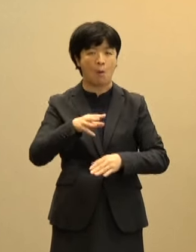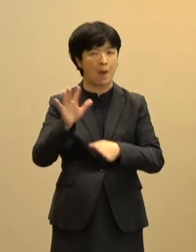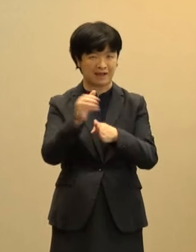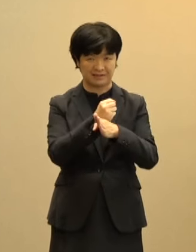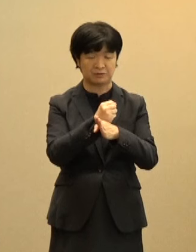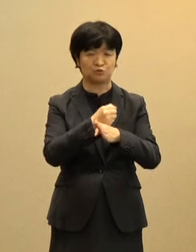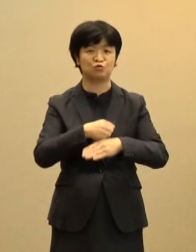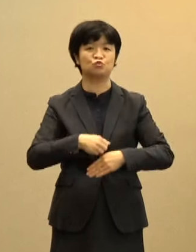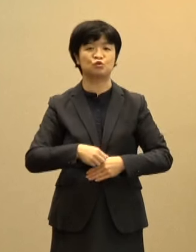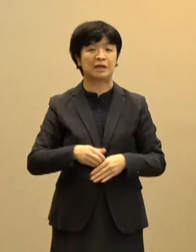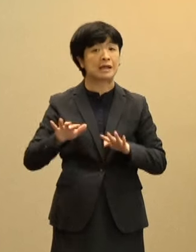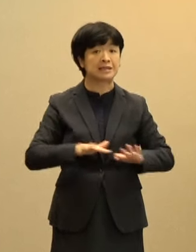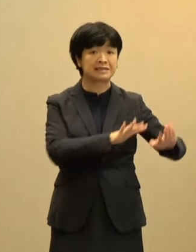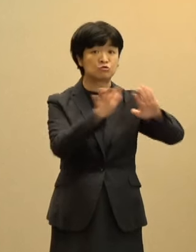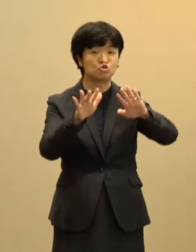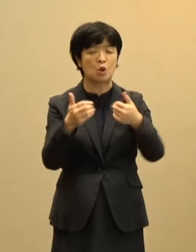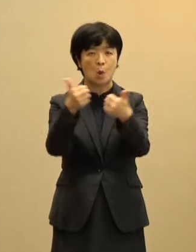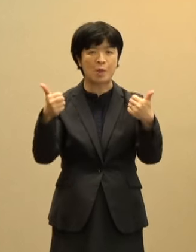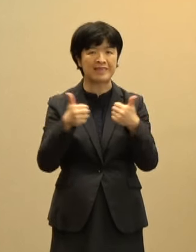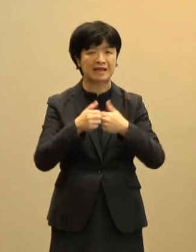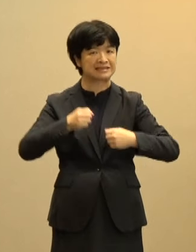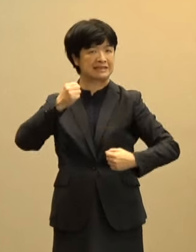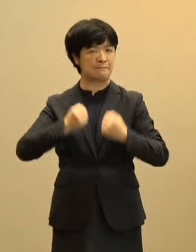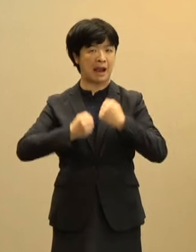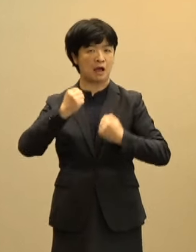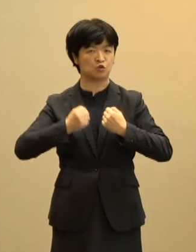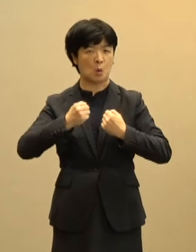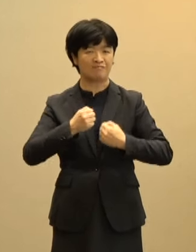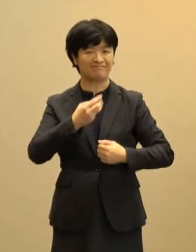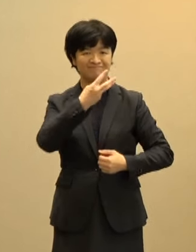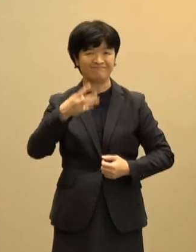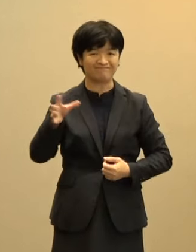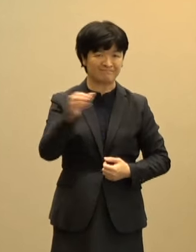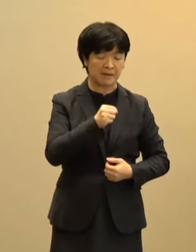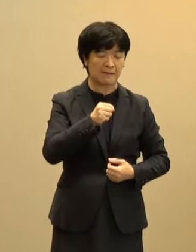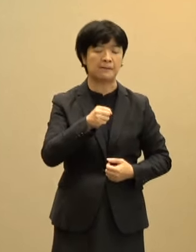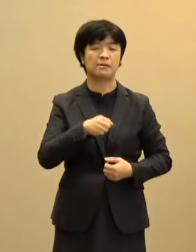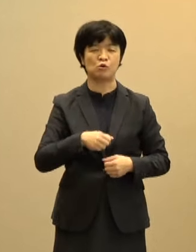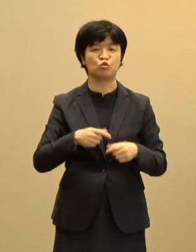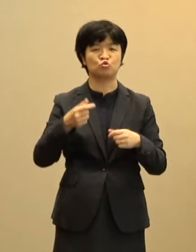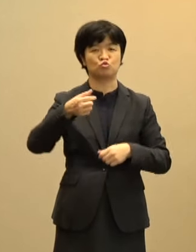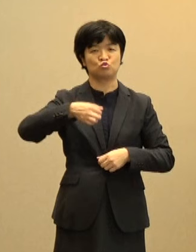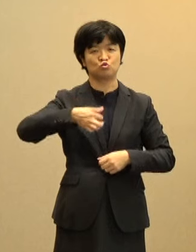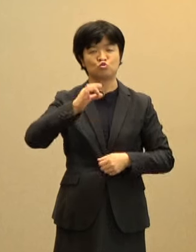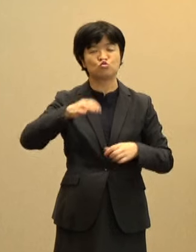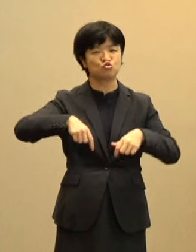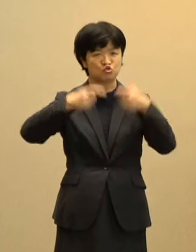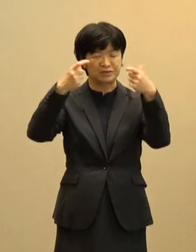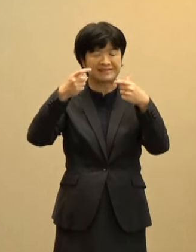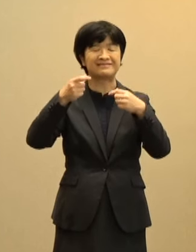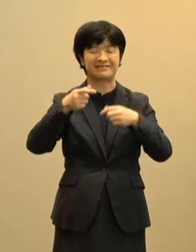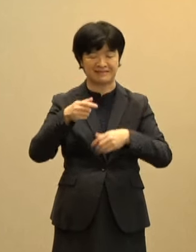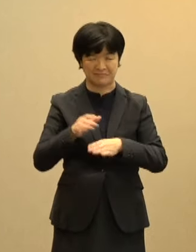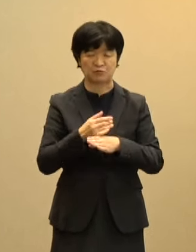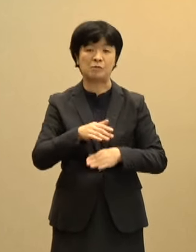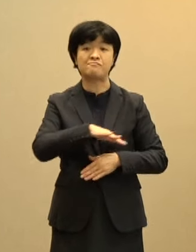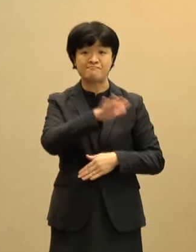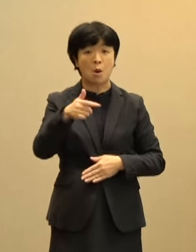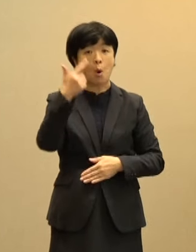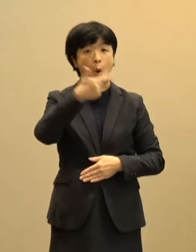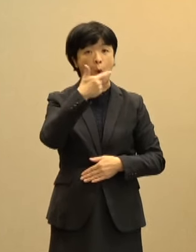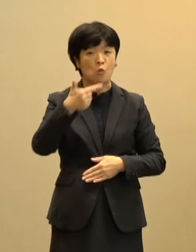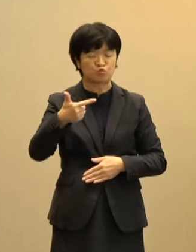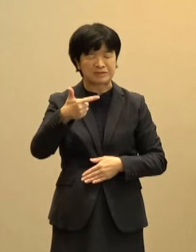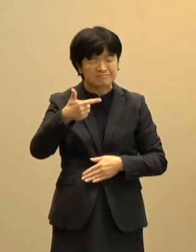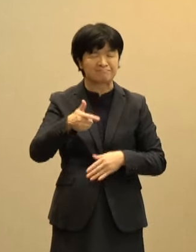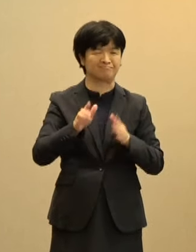手、陸上競技男子マラソンで銅メダルを獲得された鈴木智樹選手、以上6名の輝かしい功績